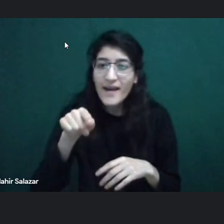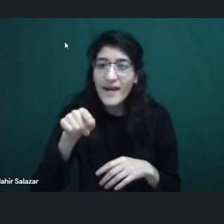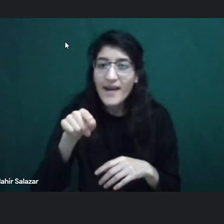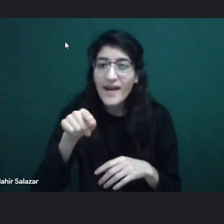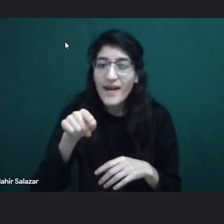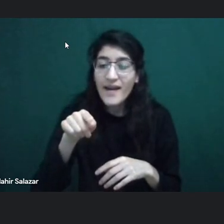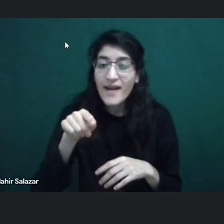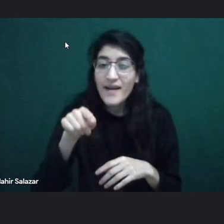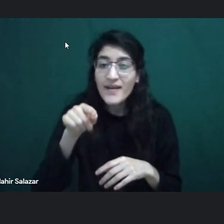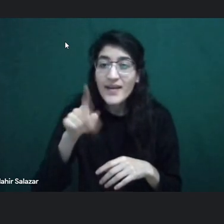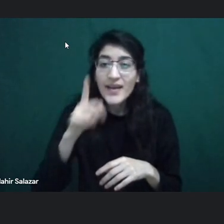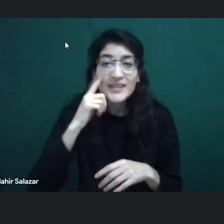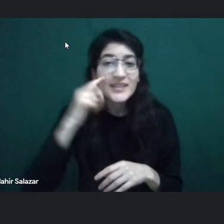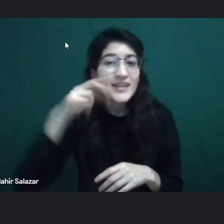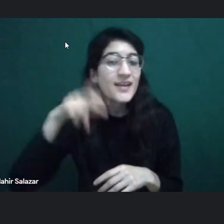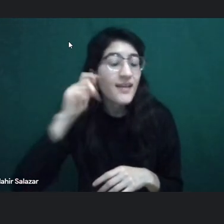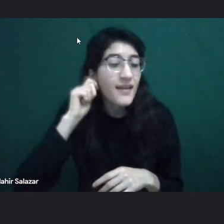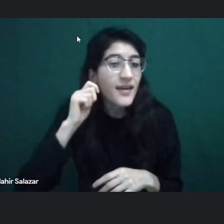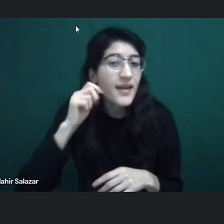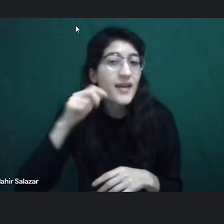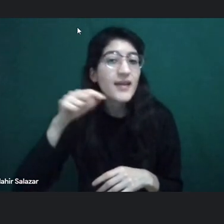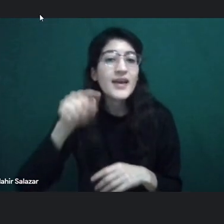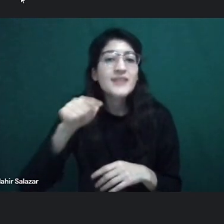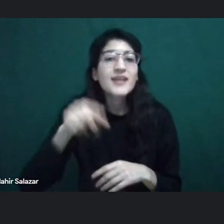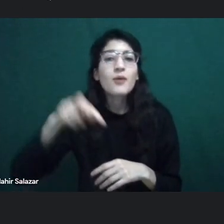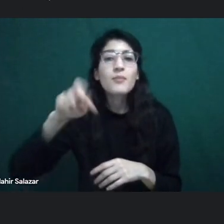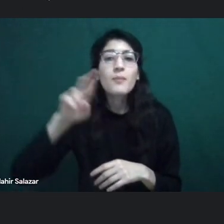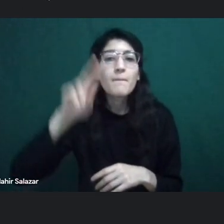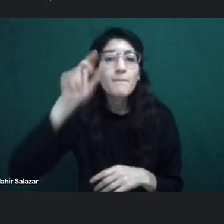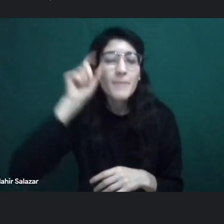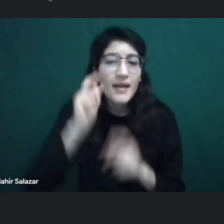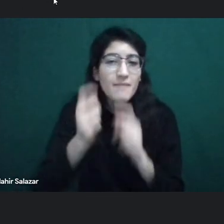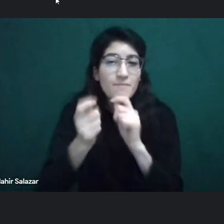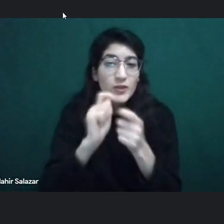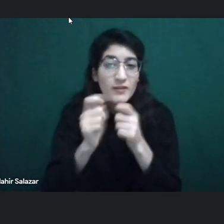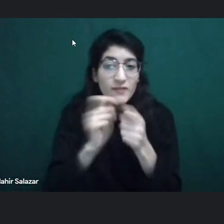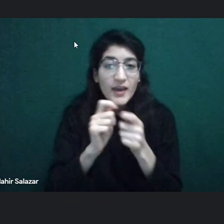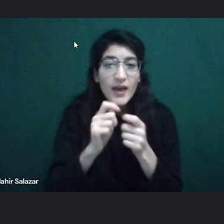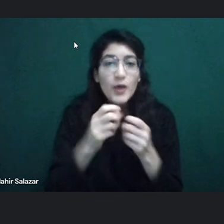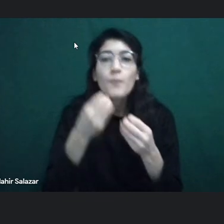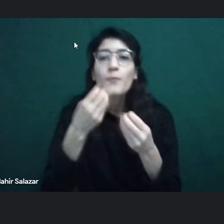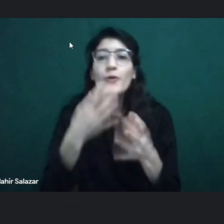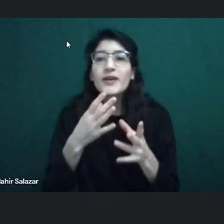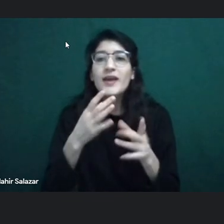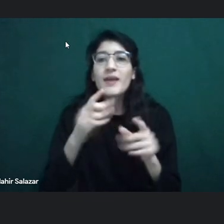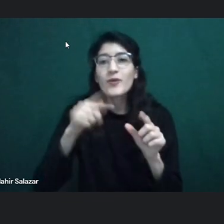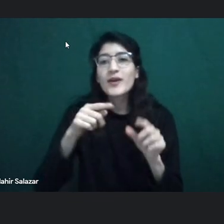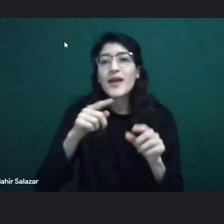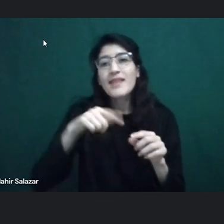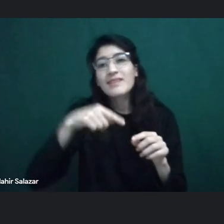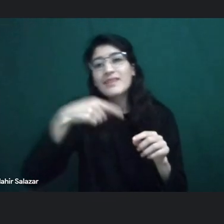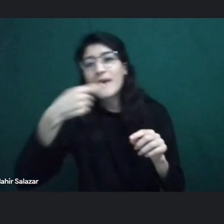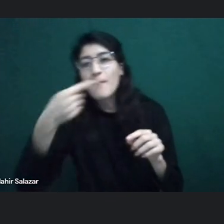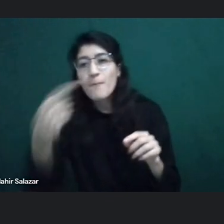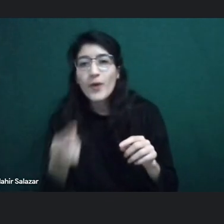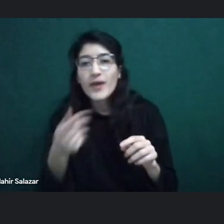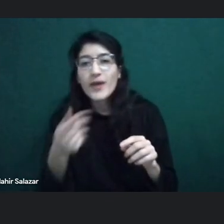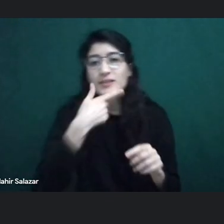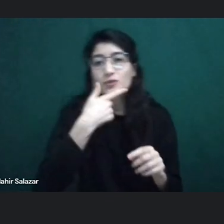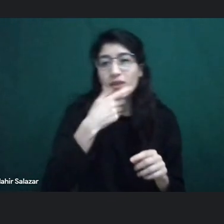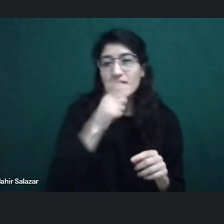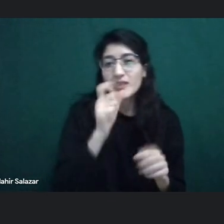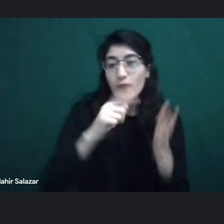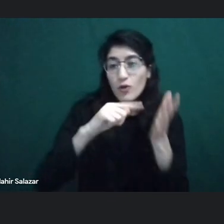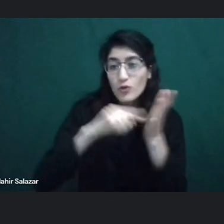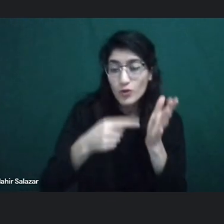Premodificador. Premodificador. Muy bien, porque está adelante del sustantivo núcleo. Muy bien. Después tenemos acá